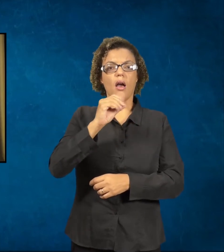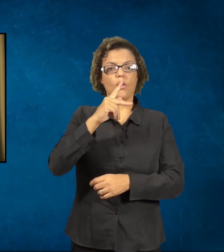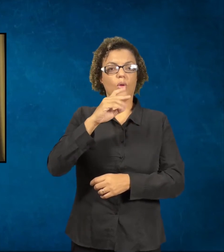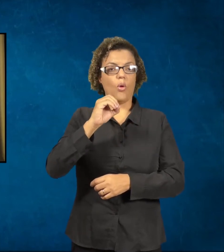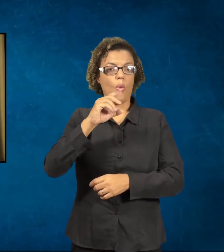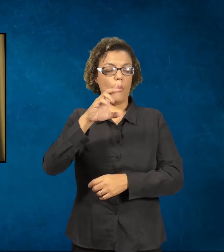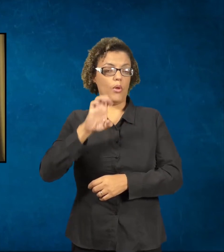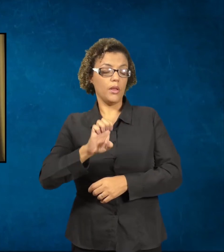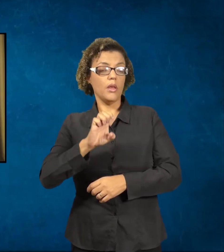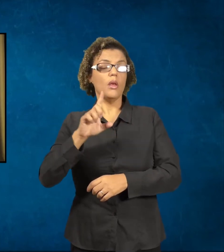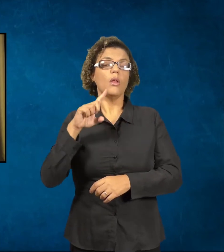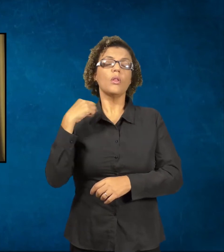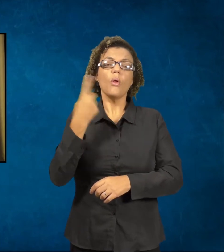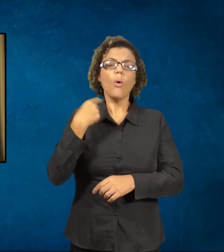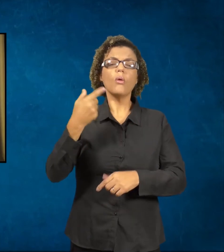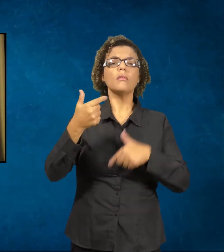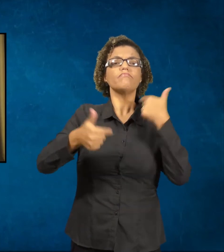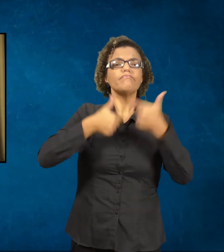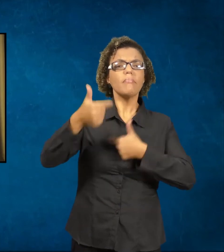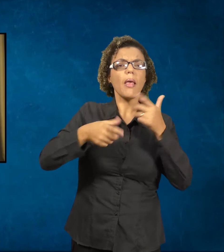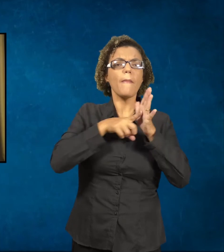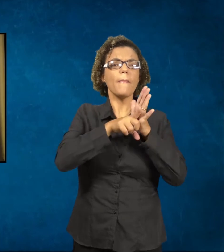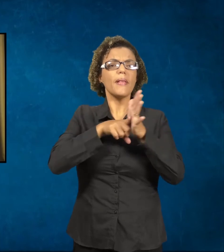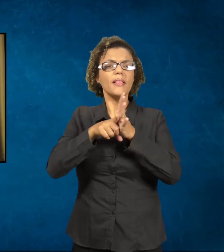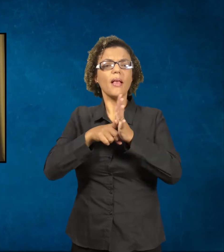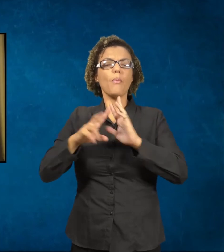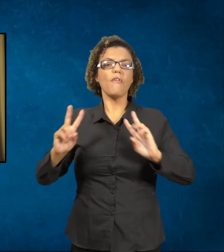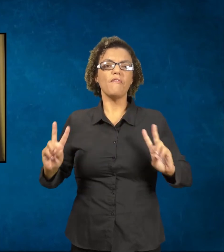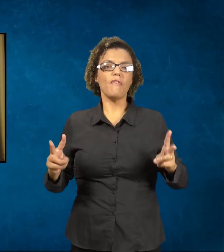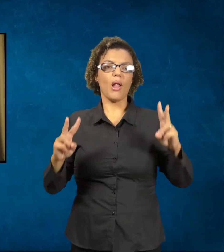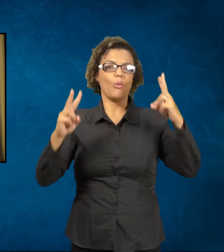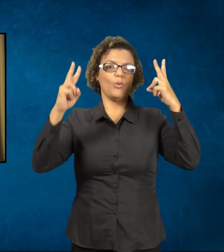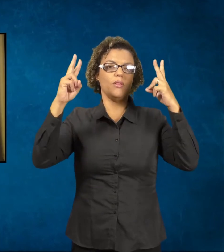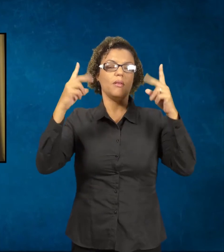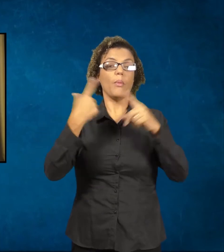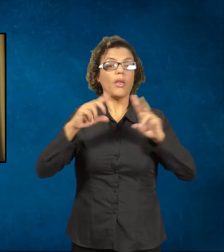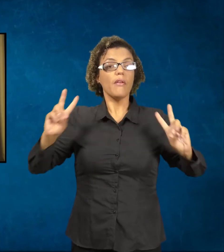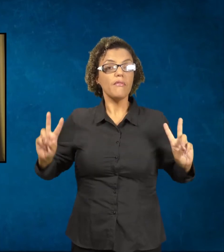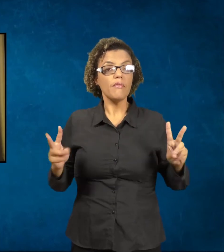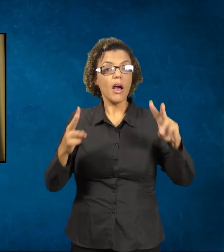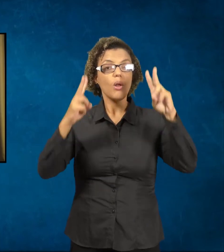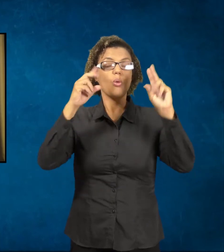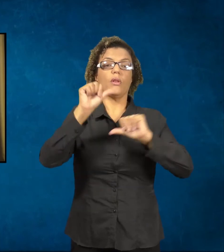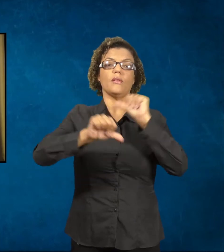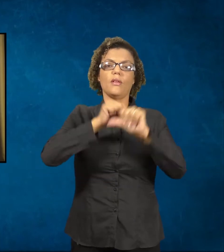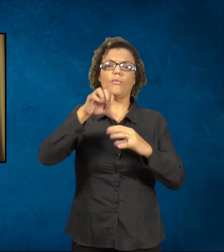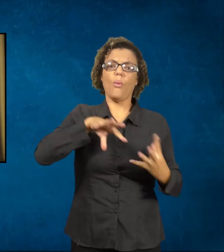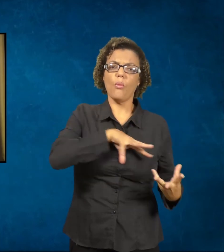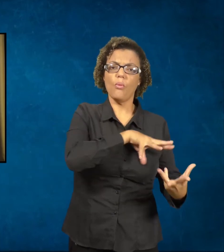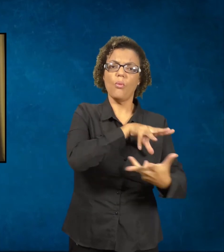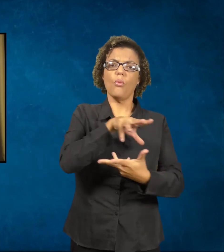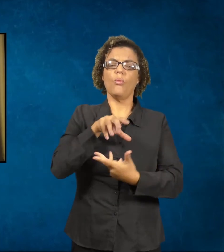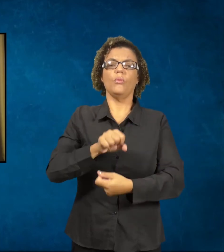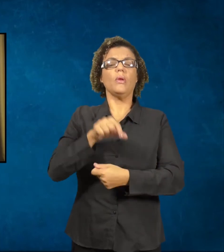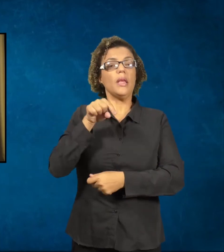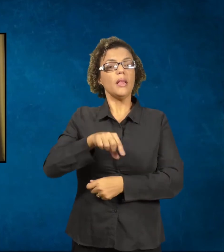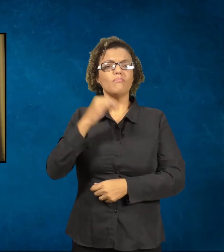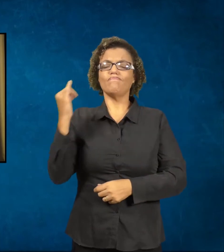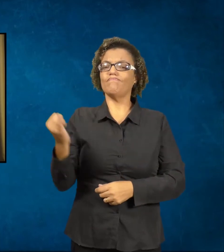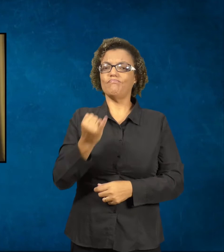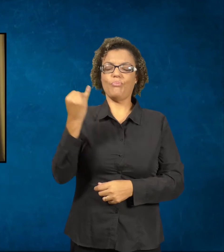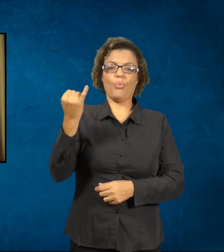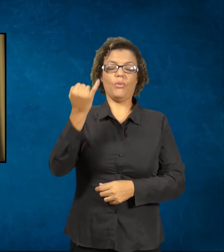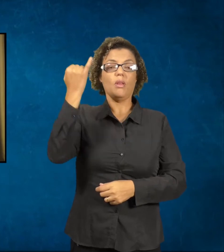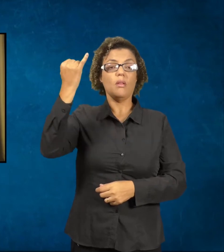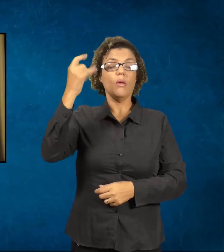o mundo. Isso é fundamental. Nós temos que perceber que, no fundo, o que mais temos que transmitir a